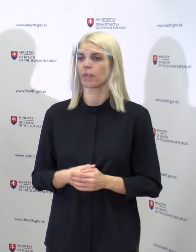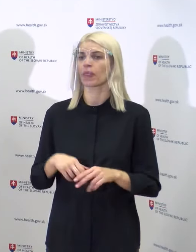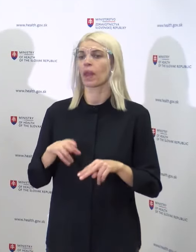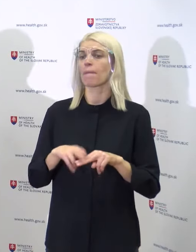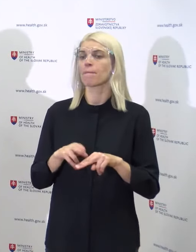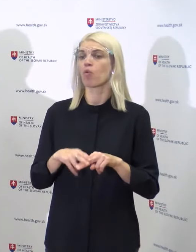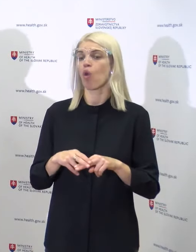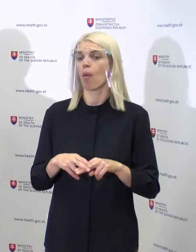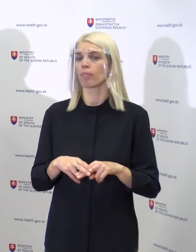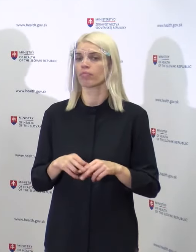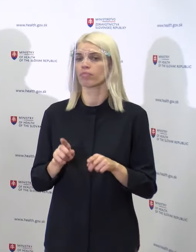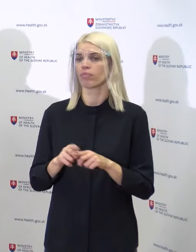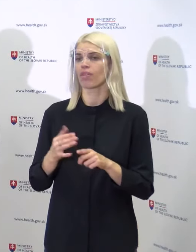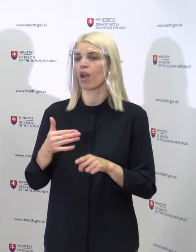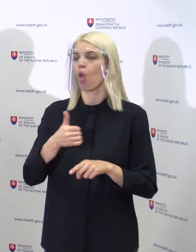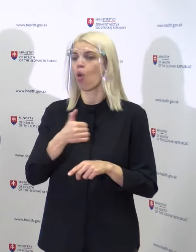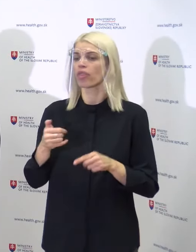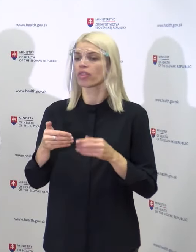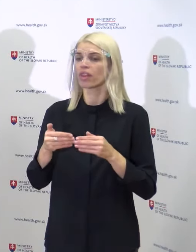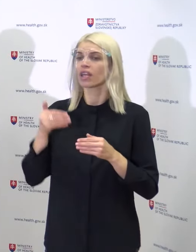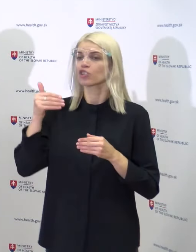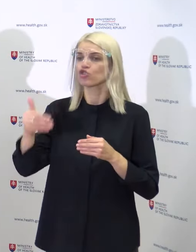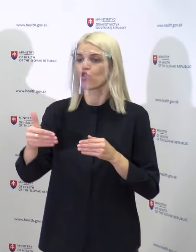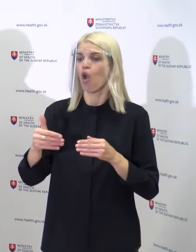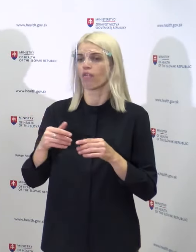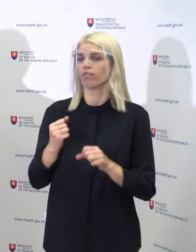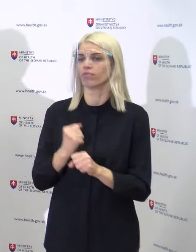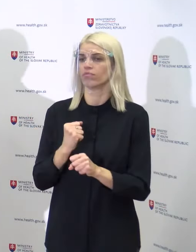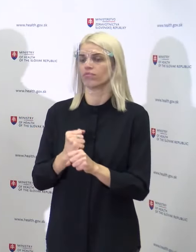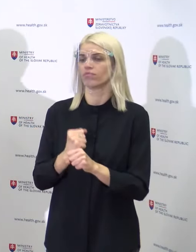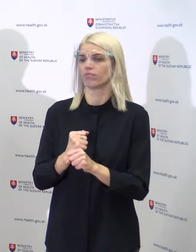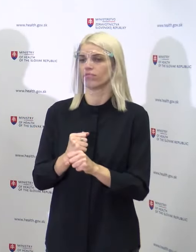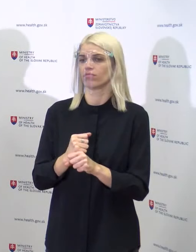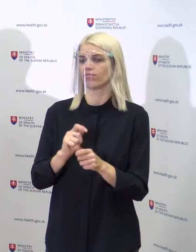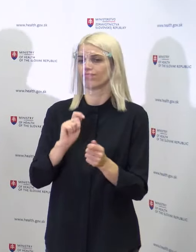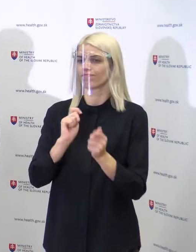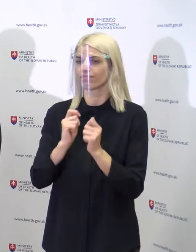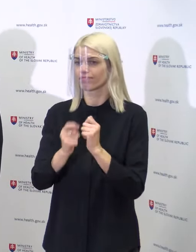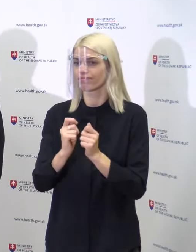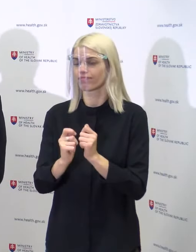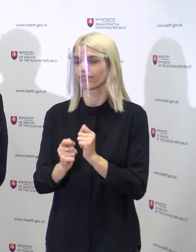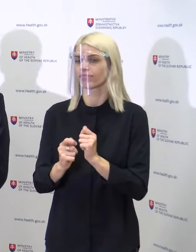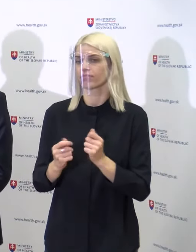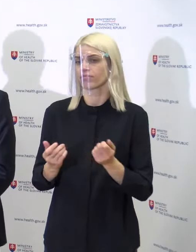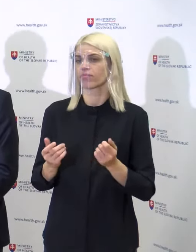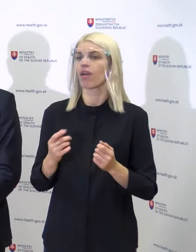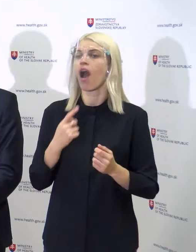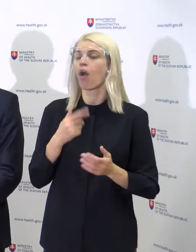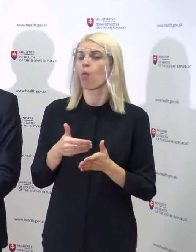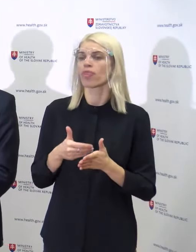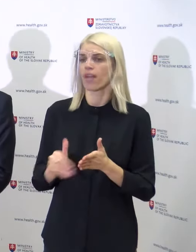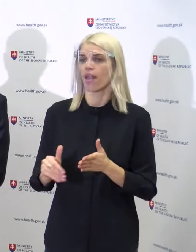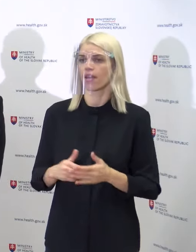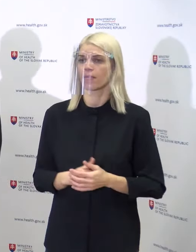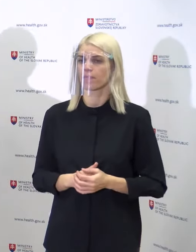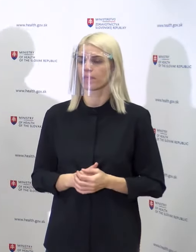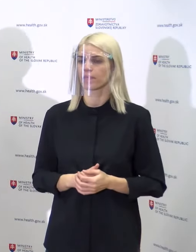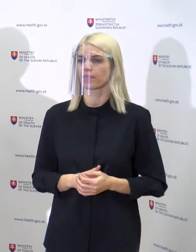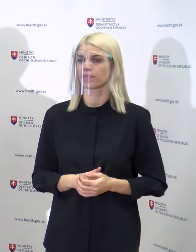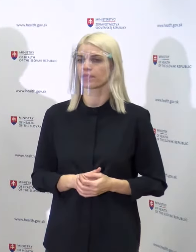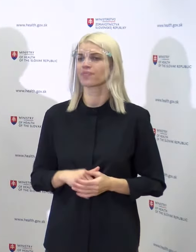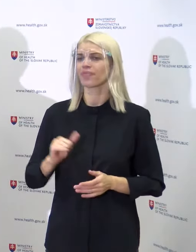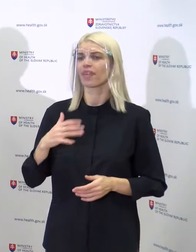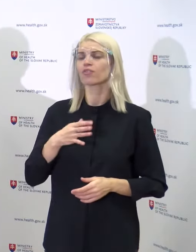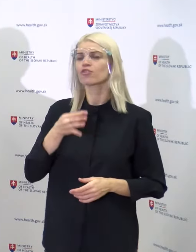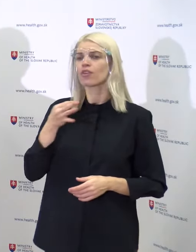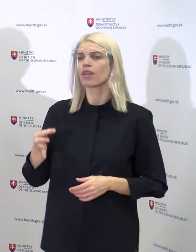výhľadom do budúcnosti pár týždňov a predpokladám, že do toho 9.1. budeme vedieť riešenie nejakým spôsobom ďalej. Pardon, posledná otázka, ešte som sa